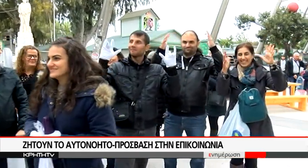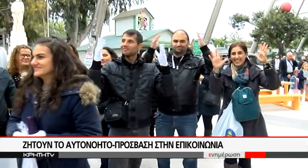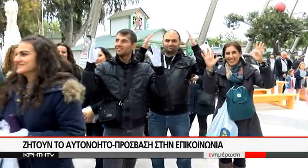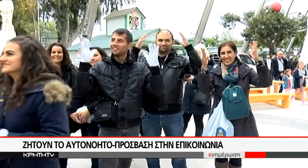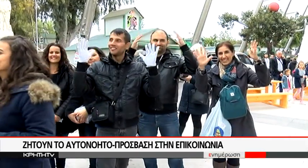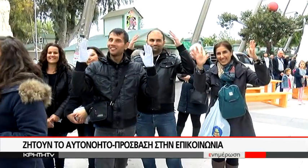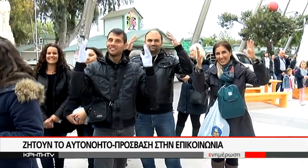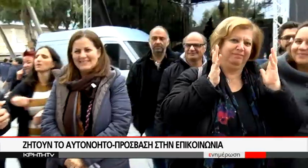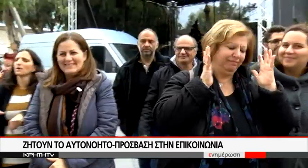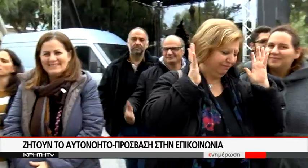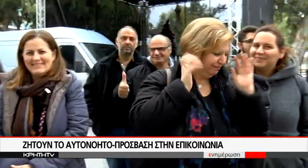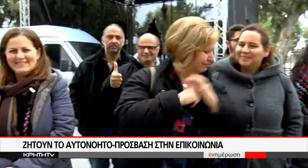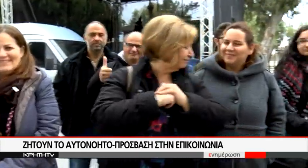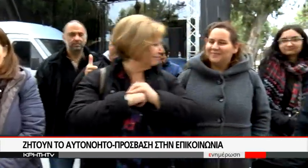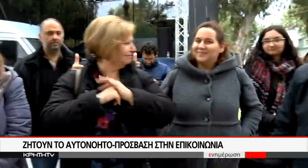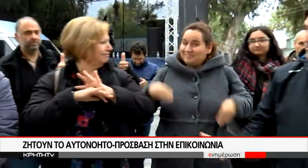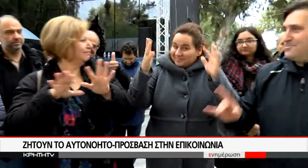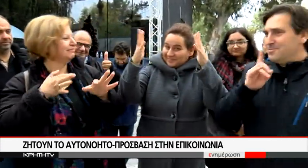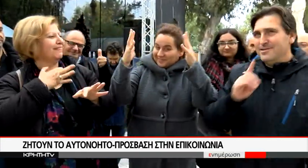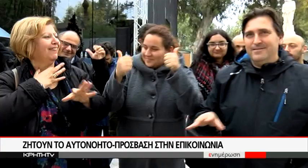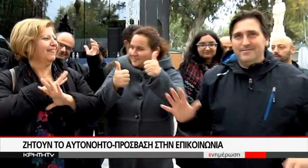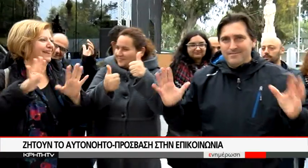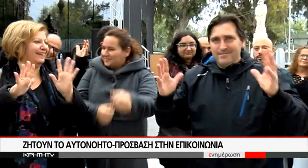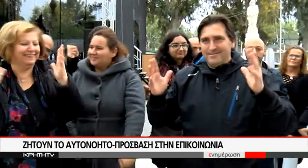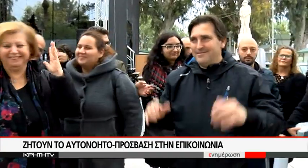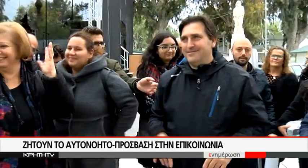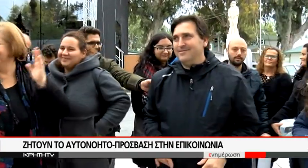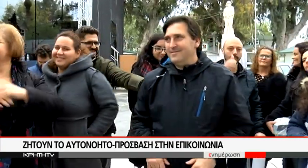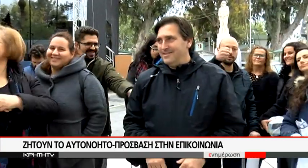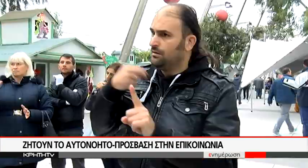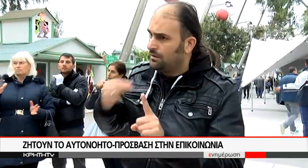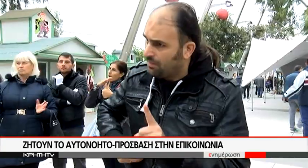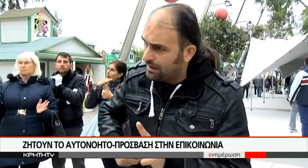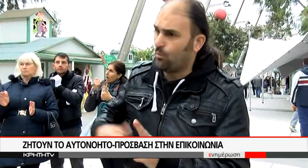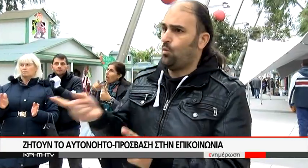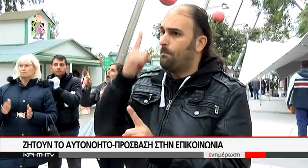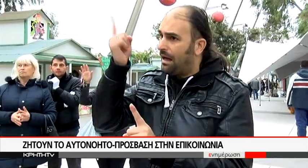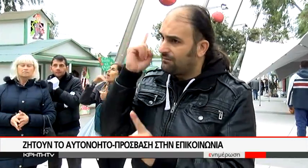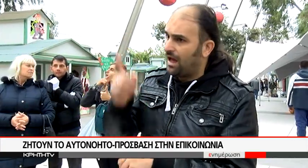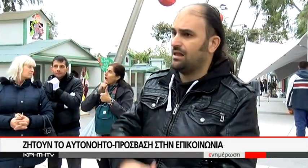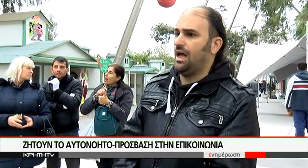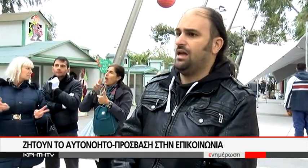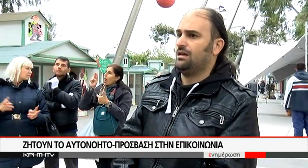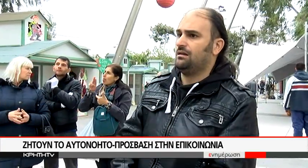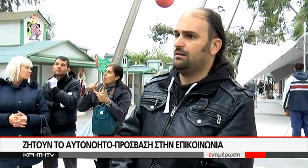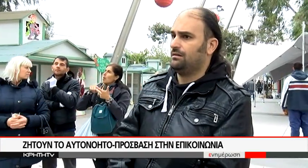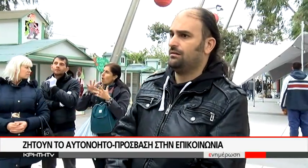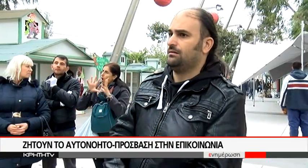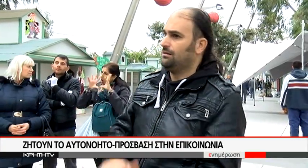της Κρήτης είναι το αυτονόητο, να έχουν πρόσβαση στην επικοινωνία. Να υπάρχει επίσημα επαγγελματίας διερμηνέας